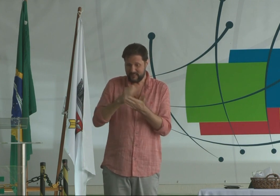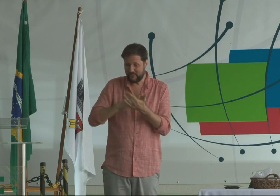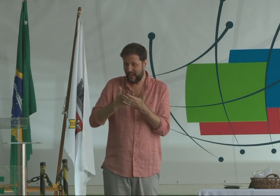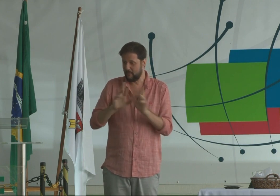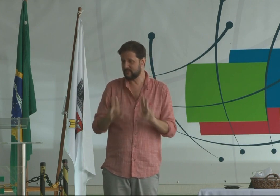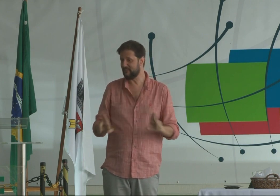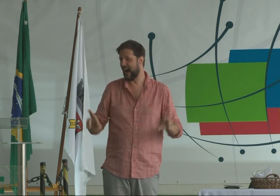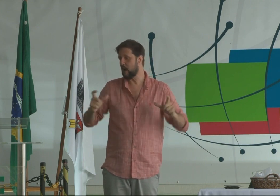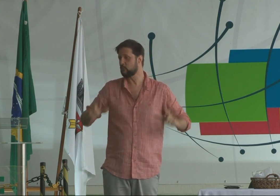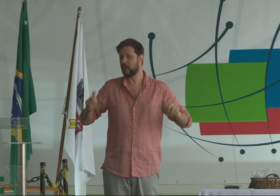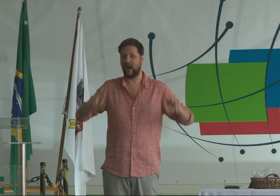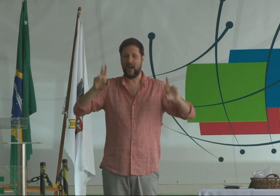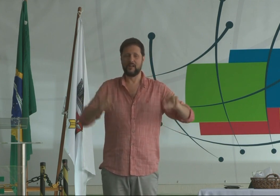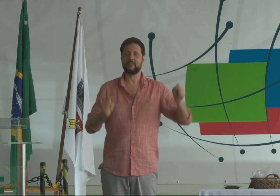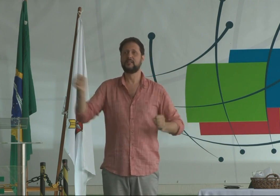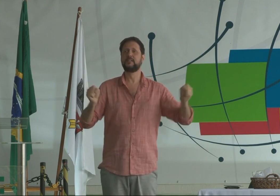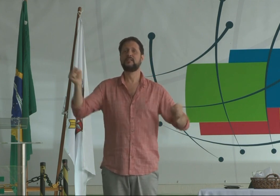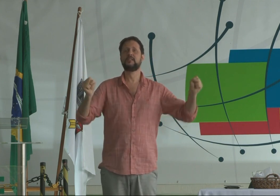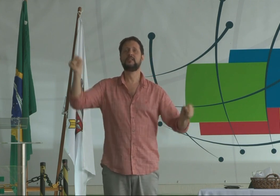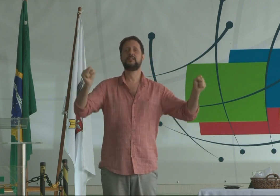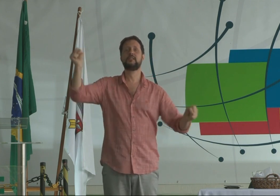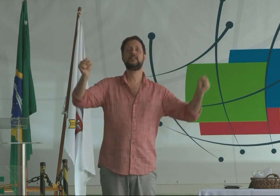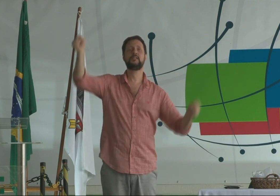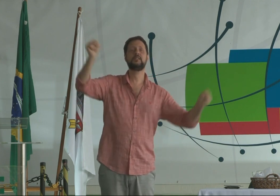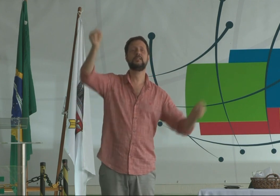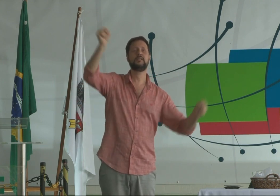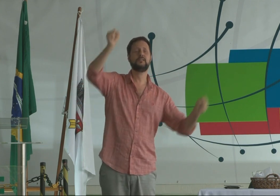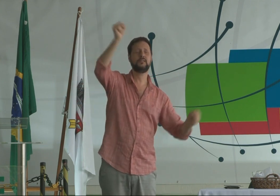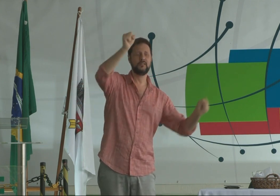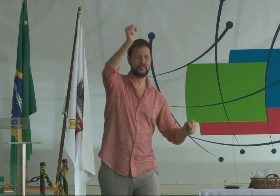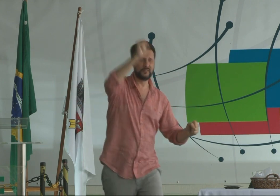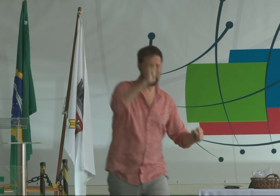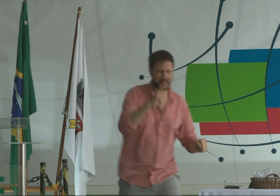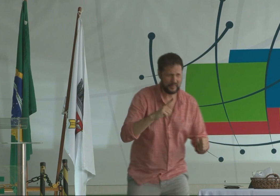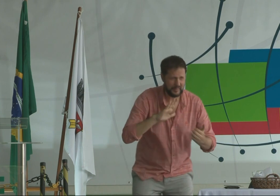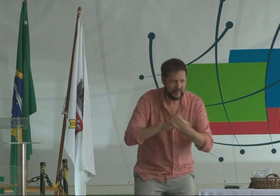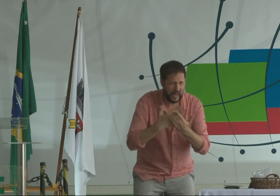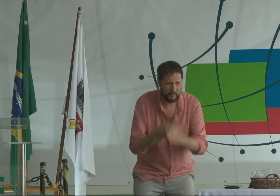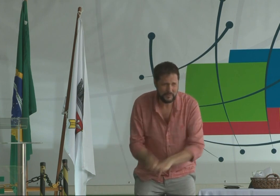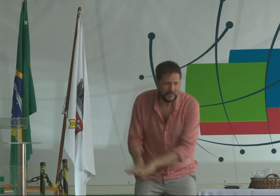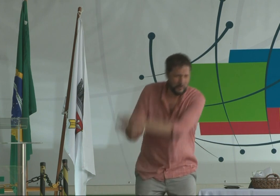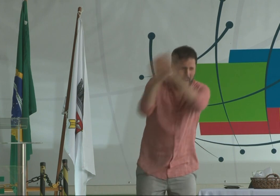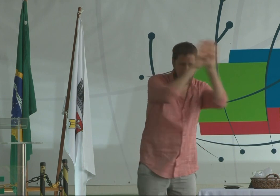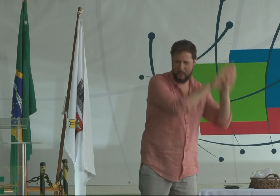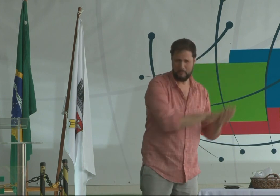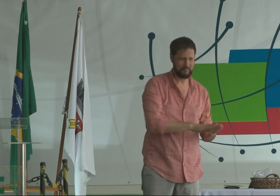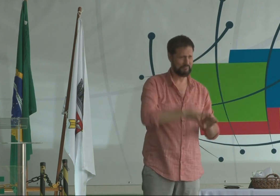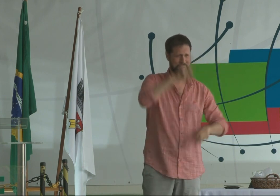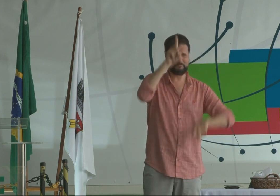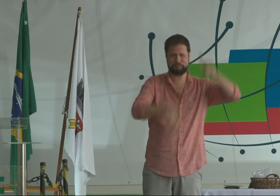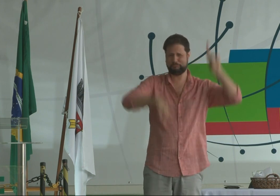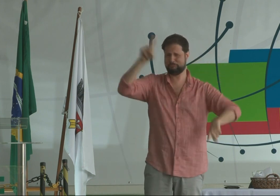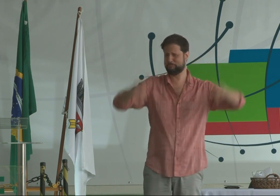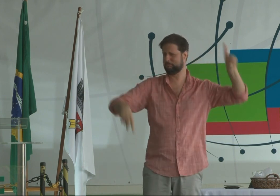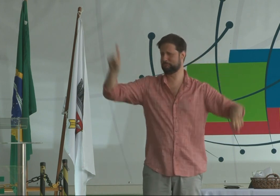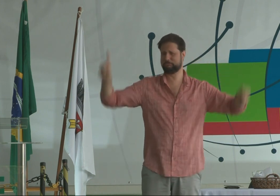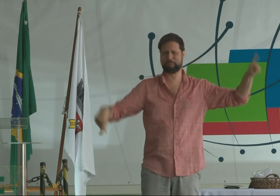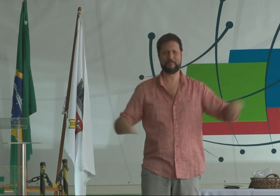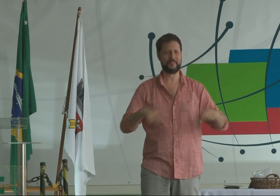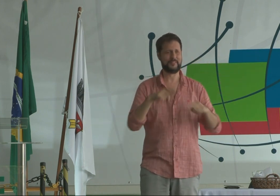aí, o teórico vai contratar, vai bater nesses espaços, vai colocar aí todos lá, vai espalhar e por aí mais, mas os intérpretes têm o mesmo literalmente no